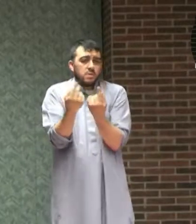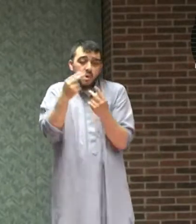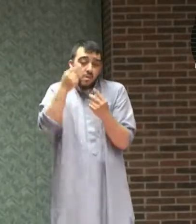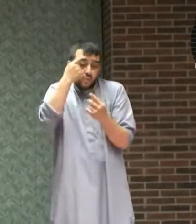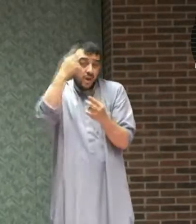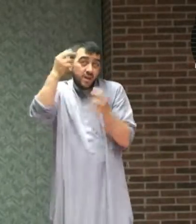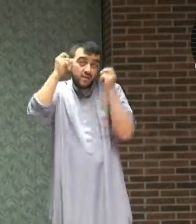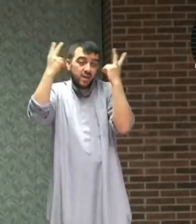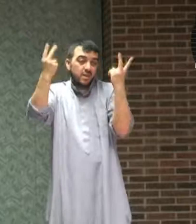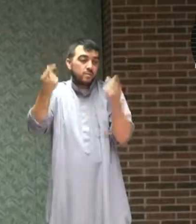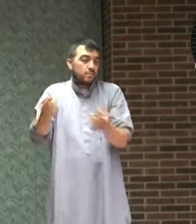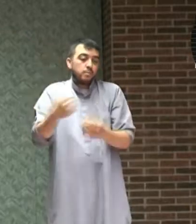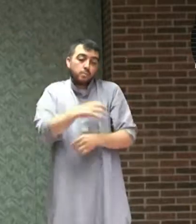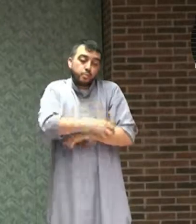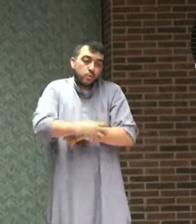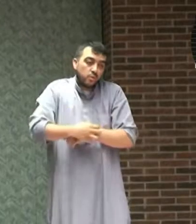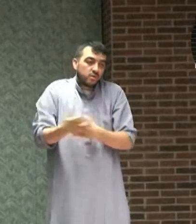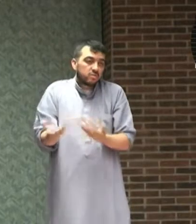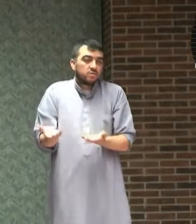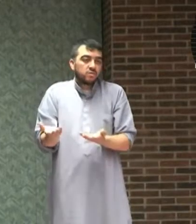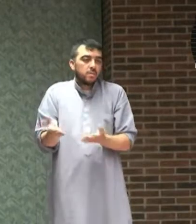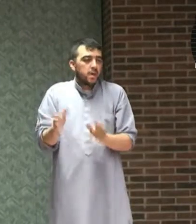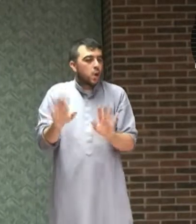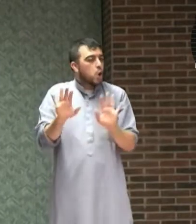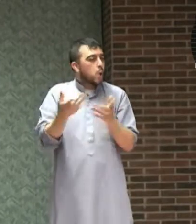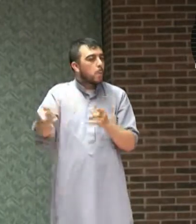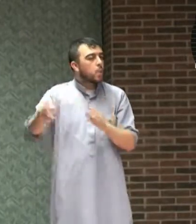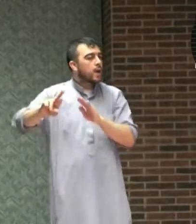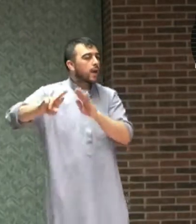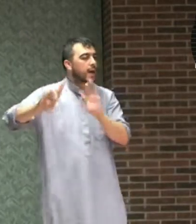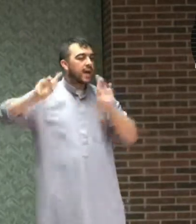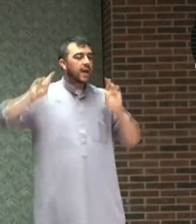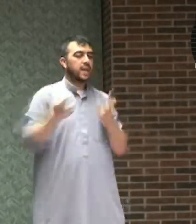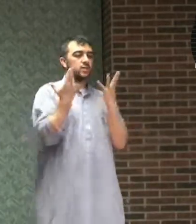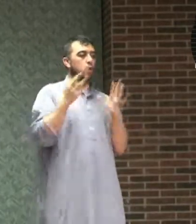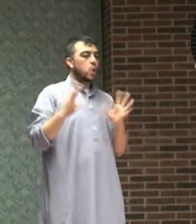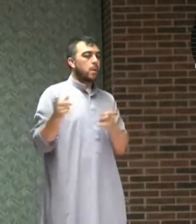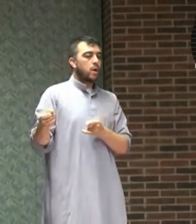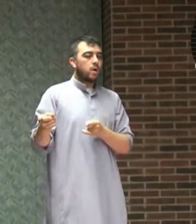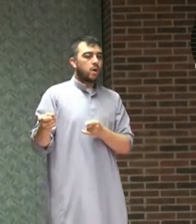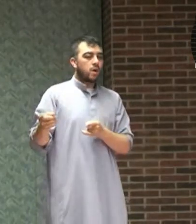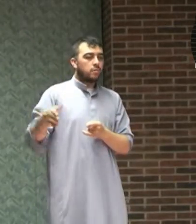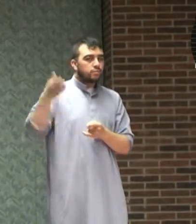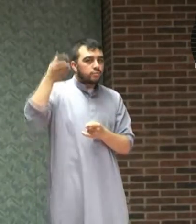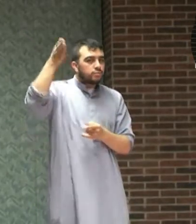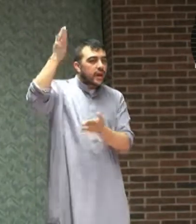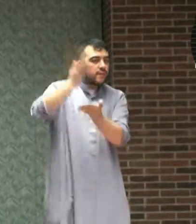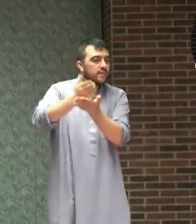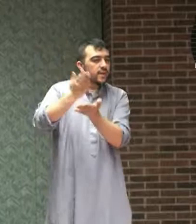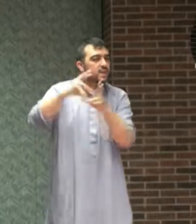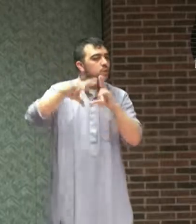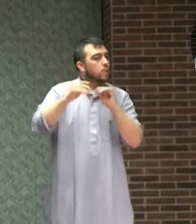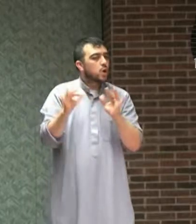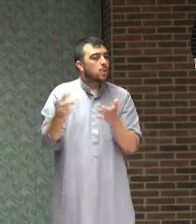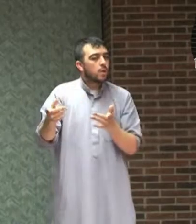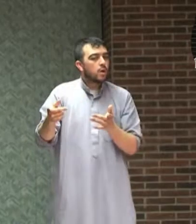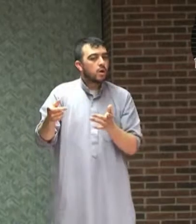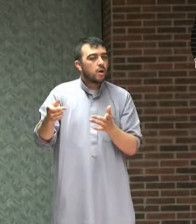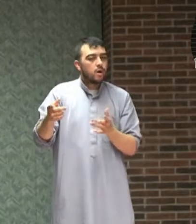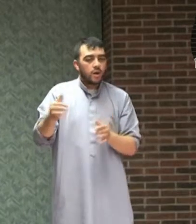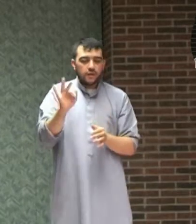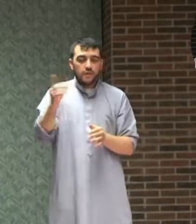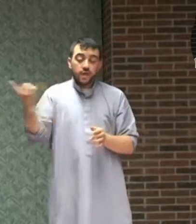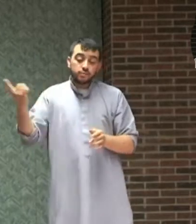C'est pas quelque chose de petit. Et on voit que quelle est sa réponse et quel est son comportement à partir du moment où ses frères reviennent vers